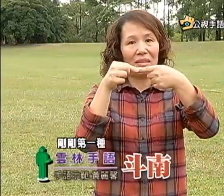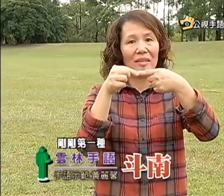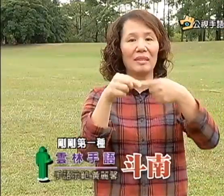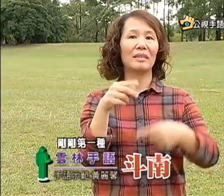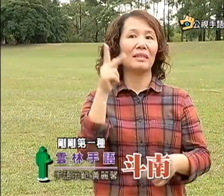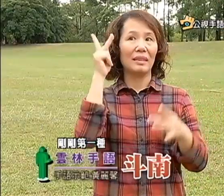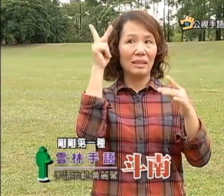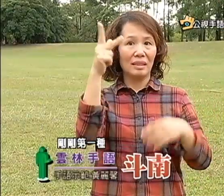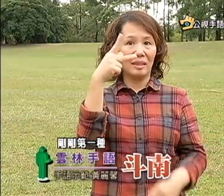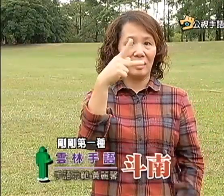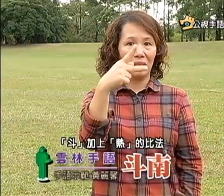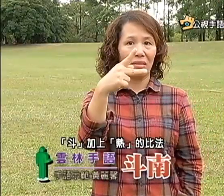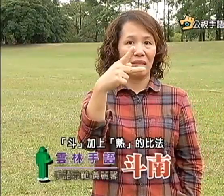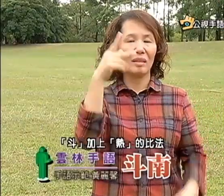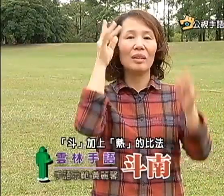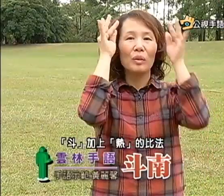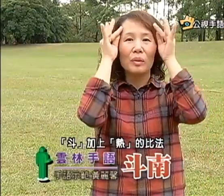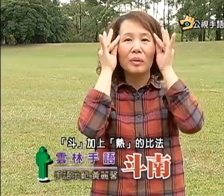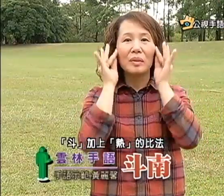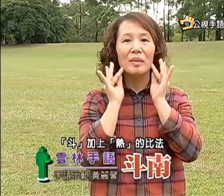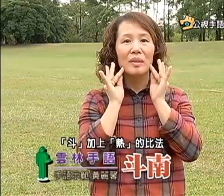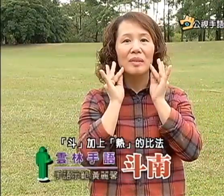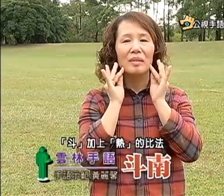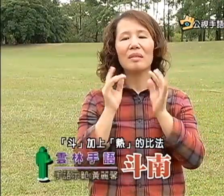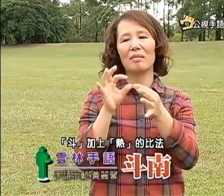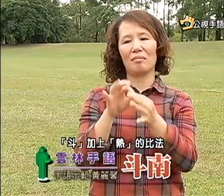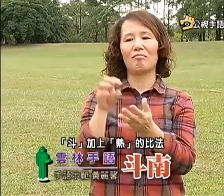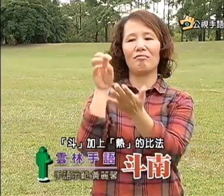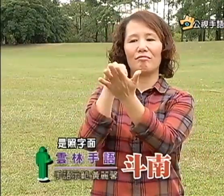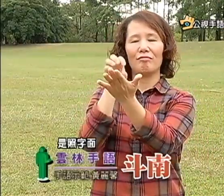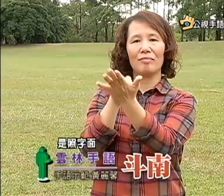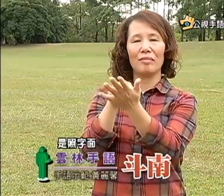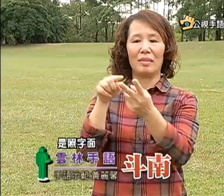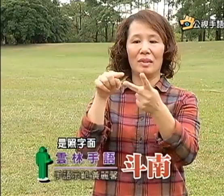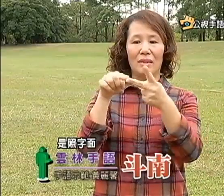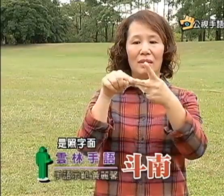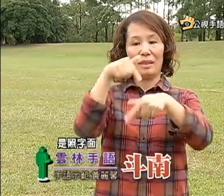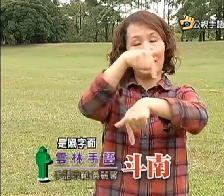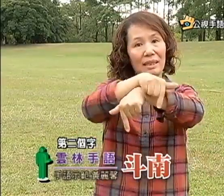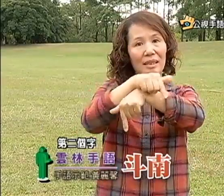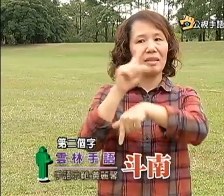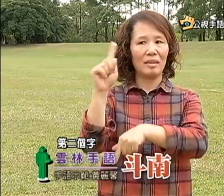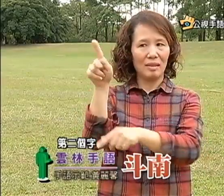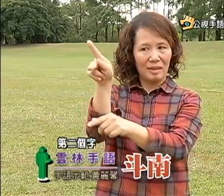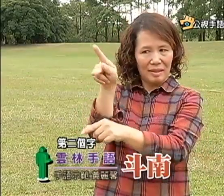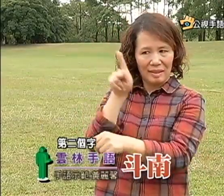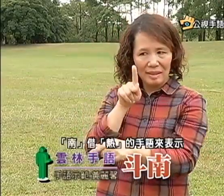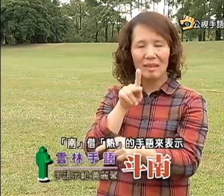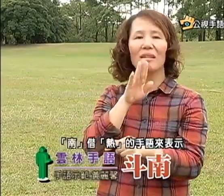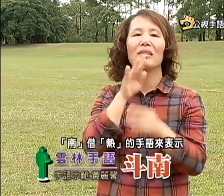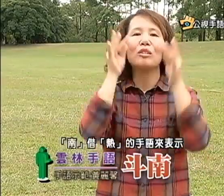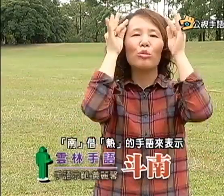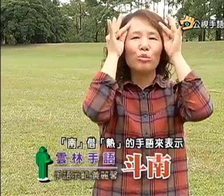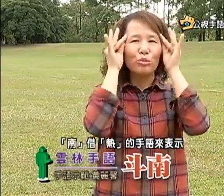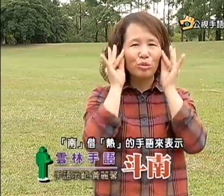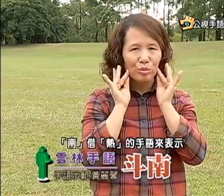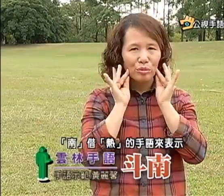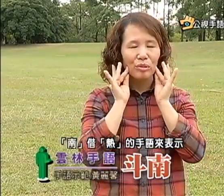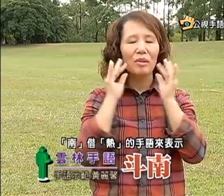刚刚第一种斗加上热的笔法是照字面，第二个字南借热的手语